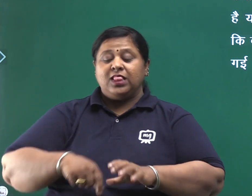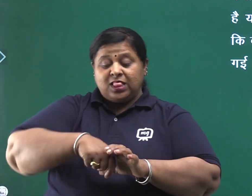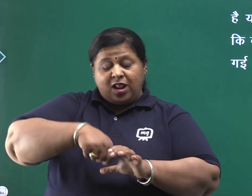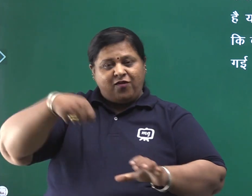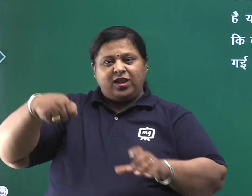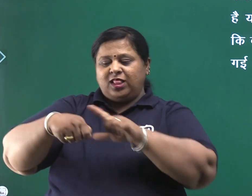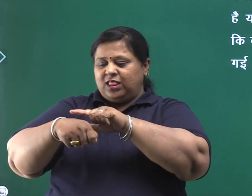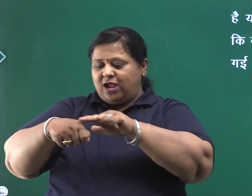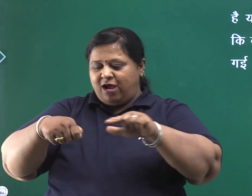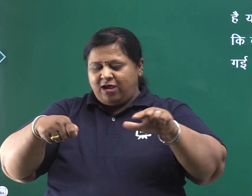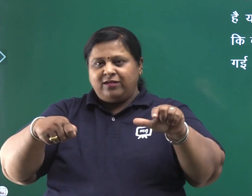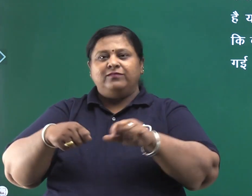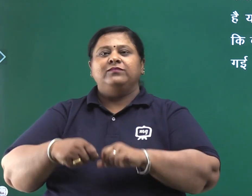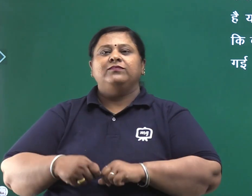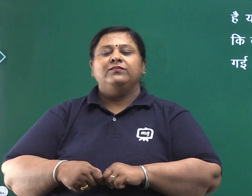की धार